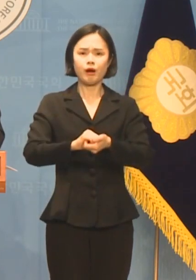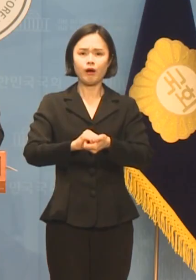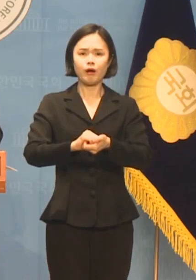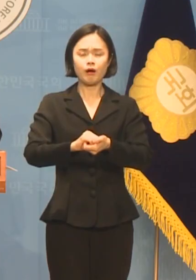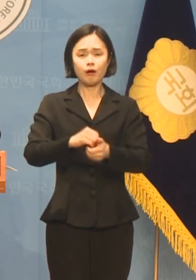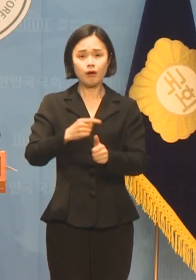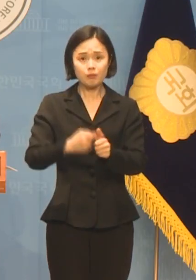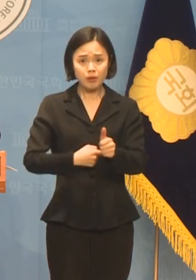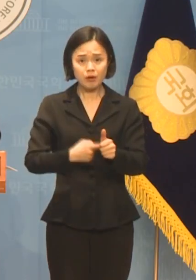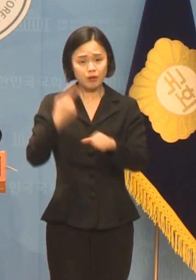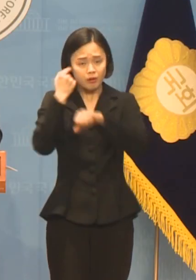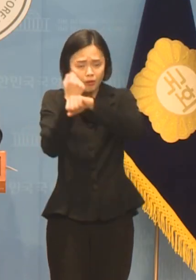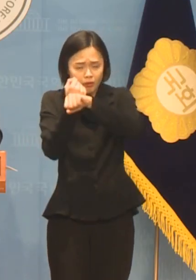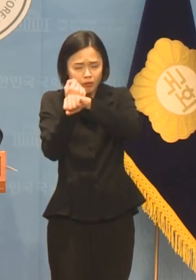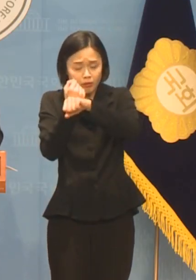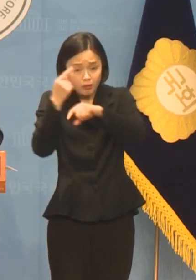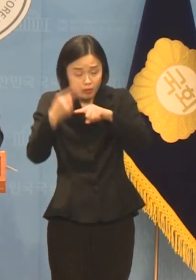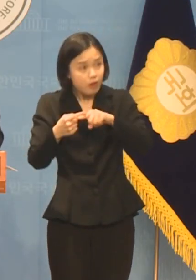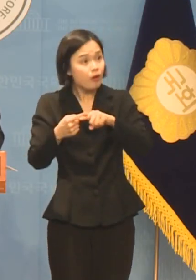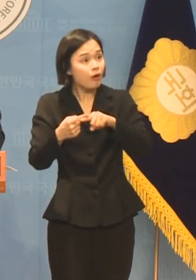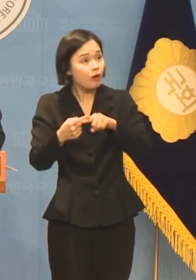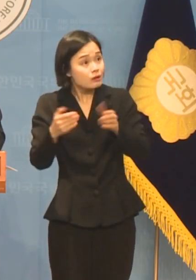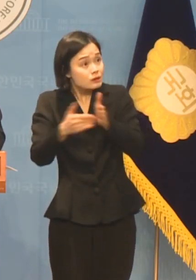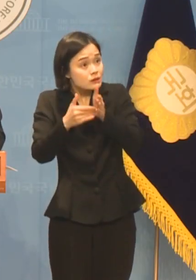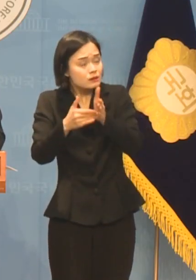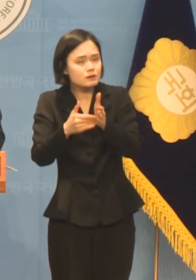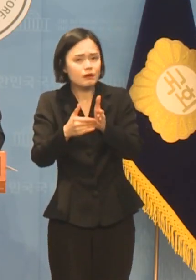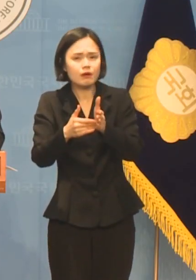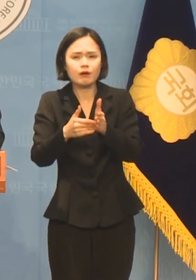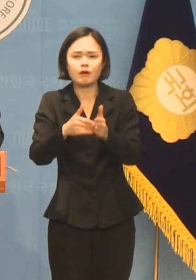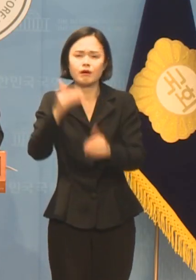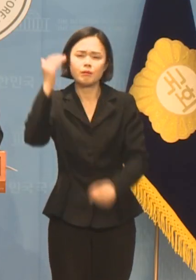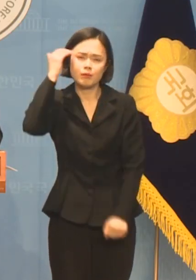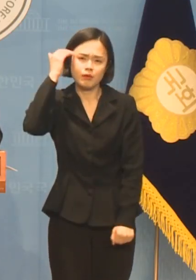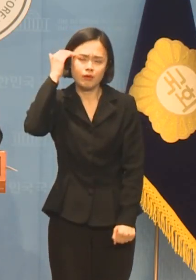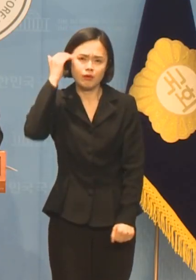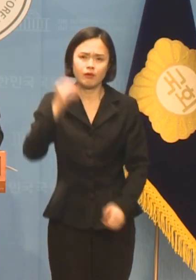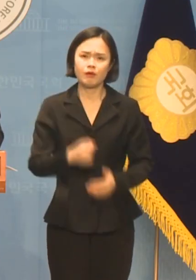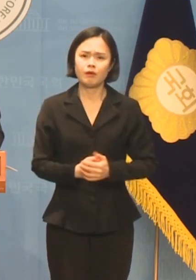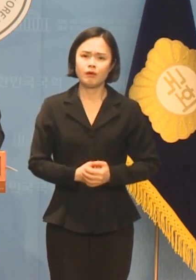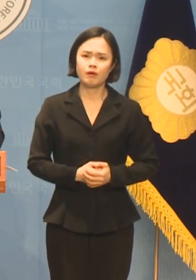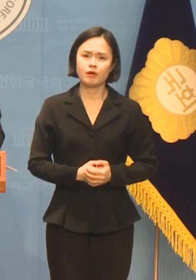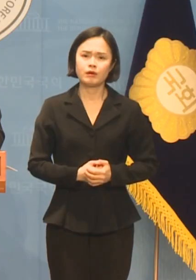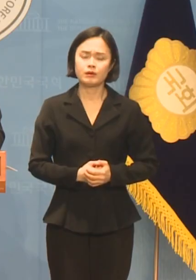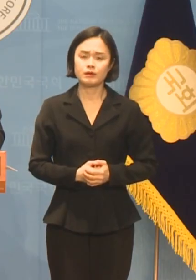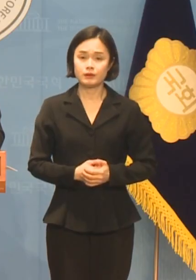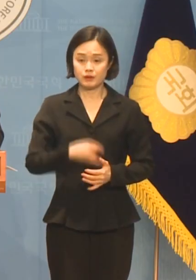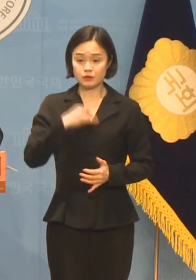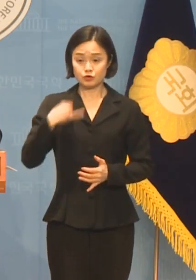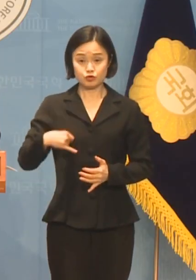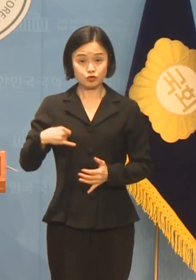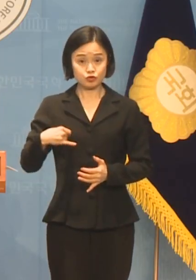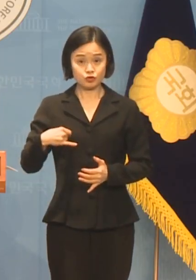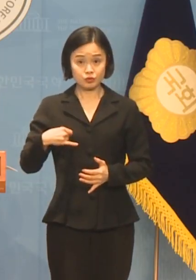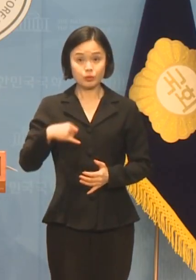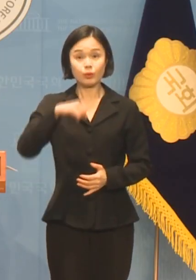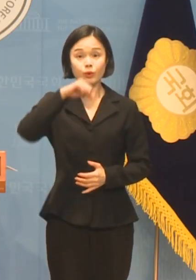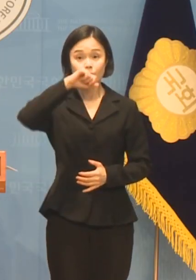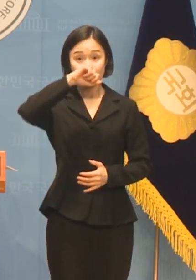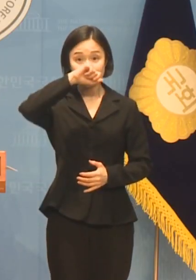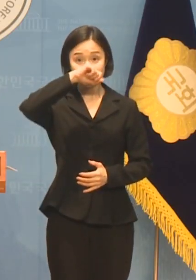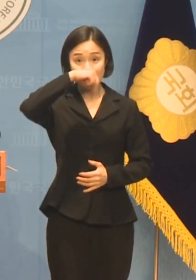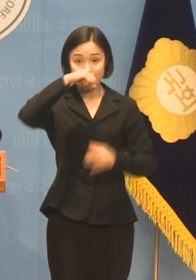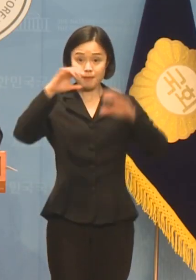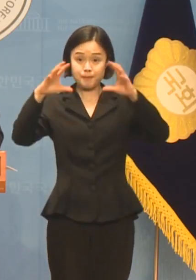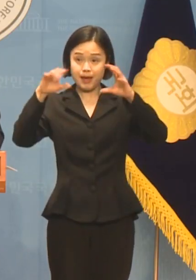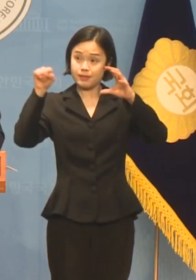장애물로 작용하고 있습니다. 중국과 대만이 R&D 경쟁력을 강화하기 위해